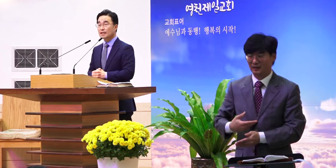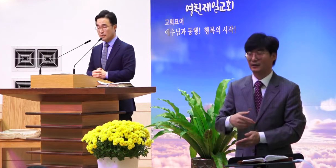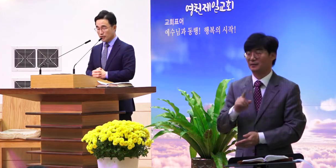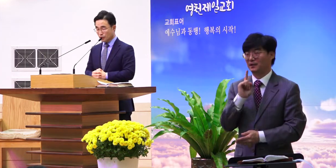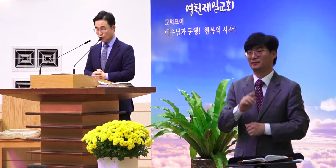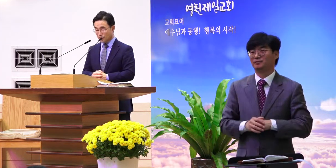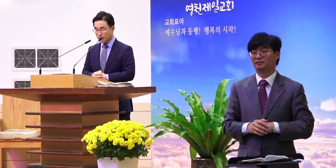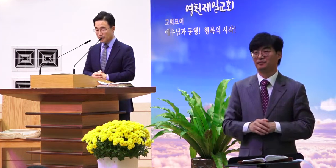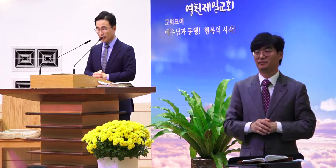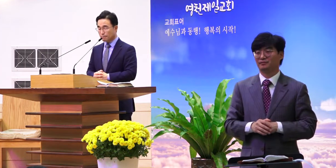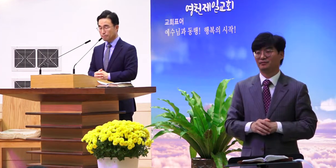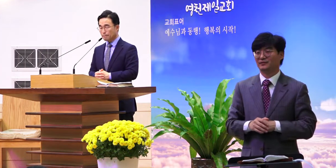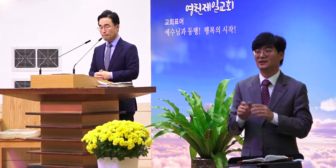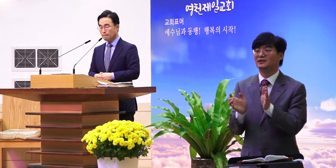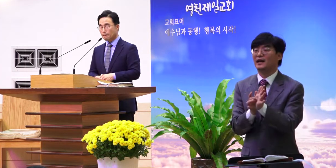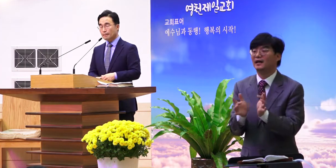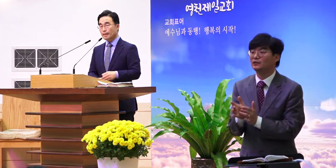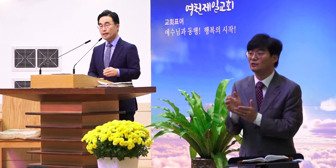여러분에게 말씀하시는 줄로 믿습니다.